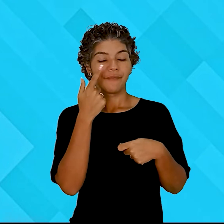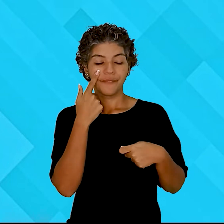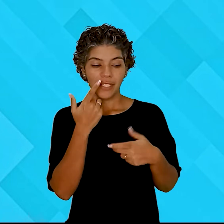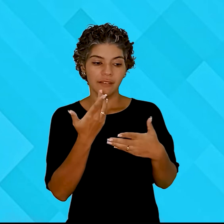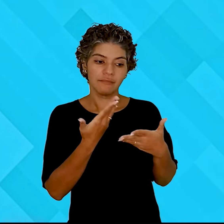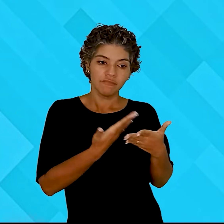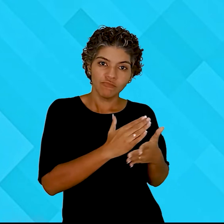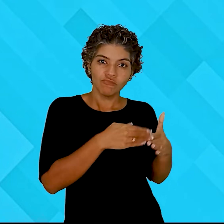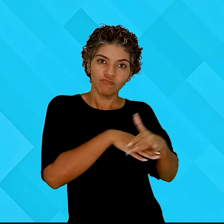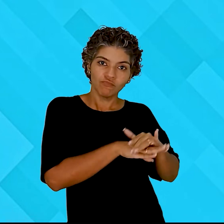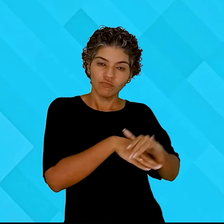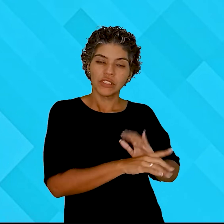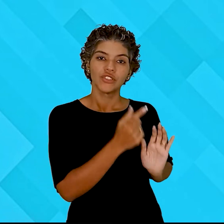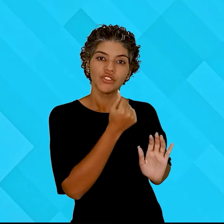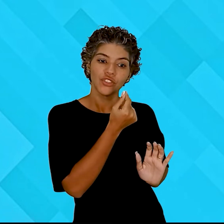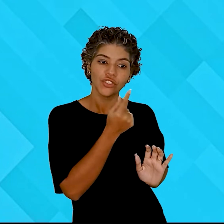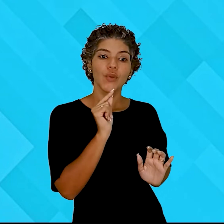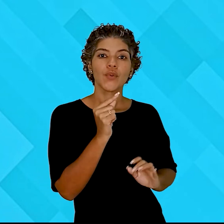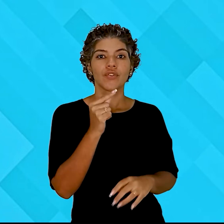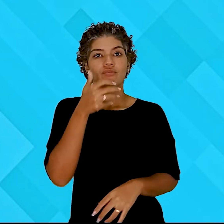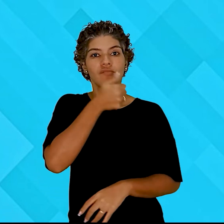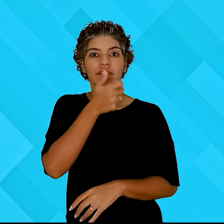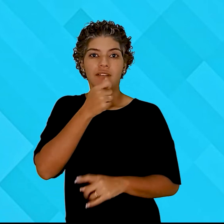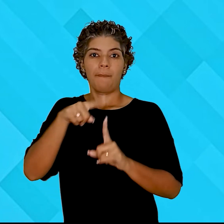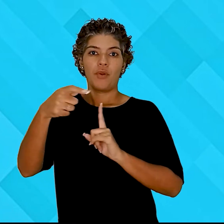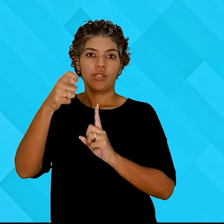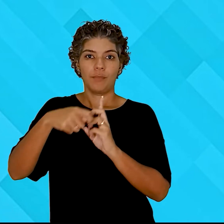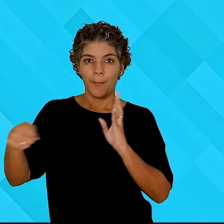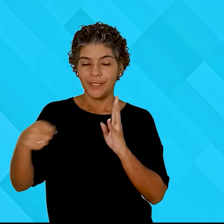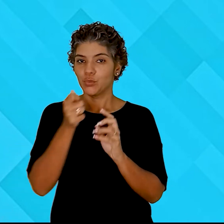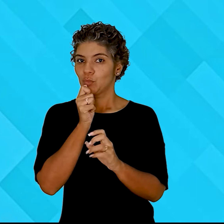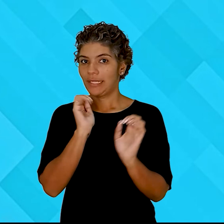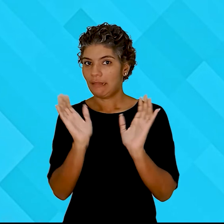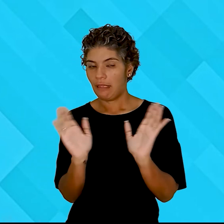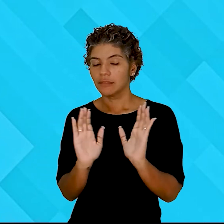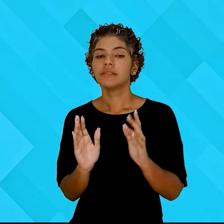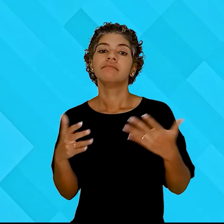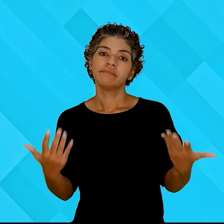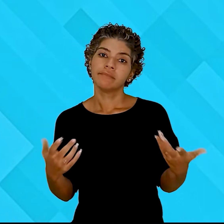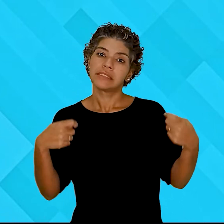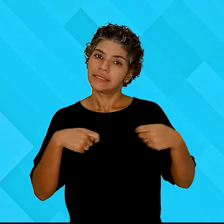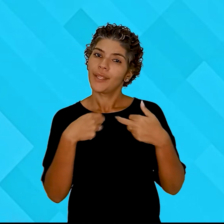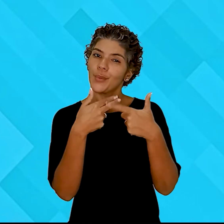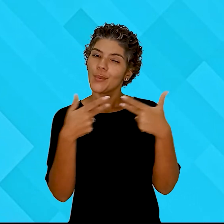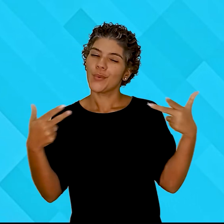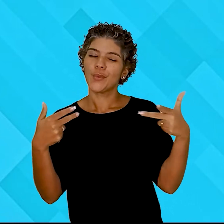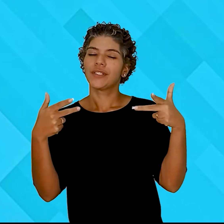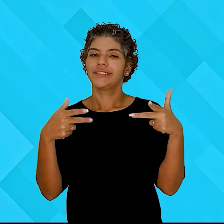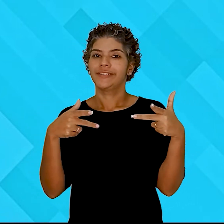para esse segundo mês. Então, existem todas outras condições subjetivas que envolvem a sua forma de